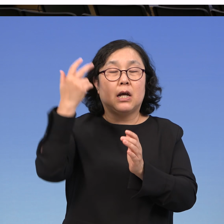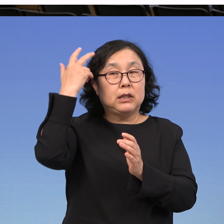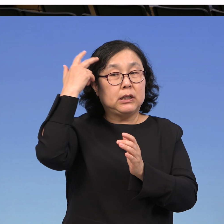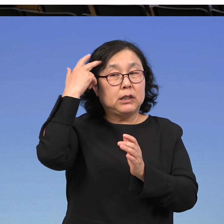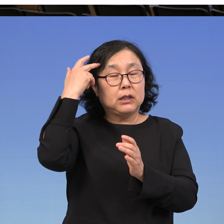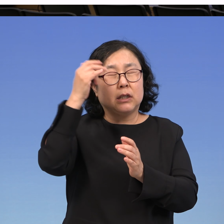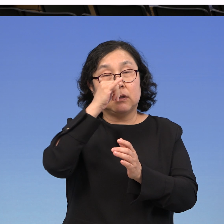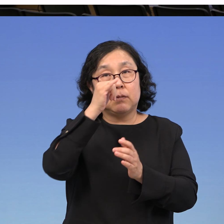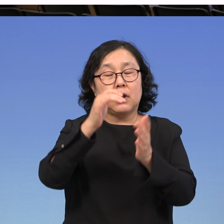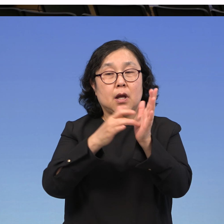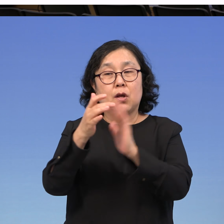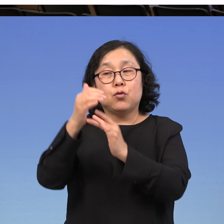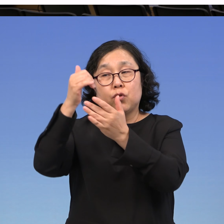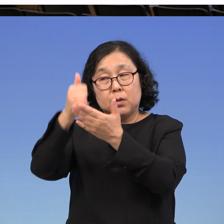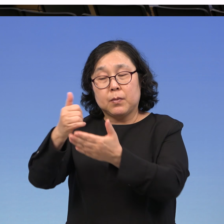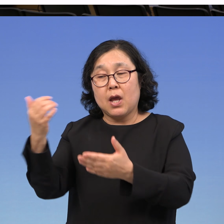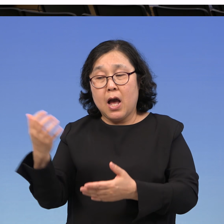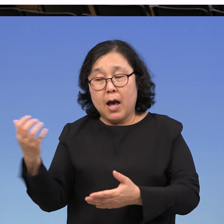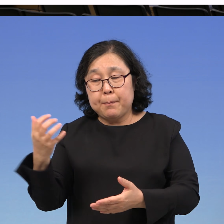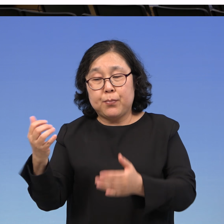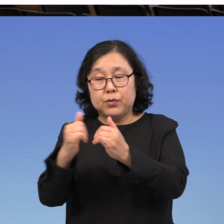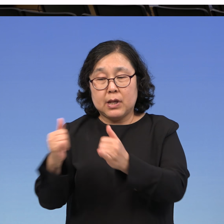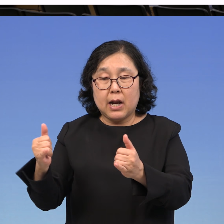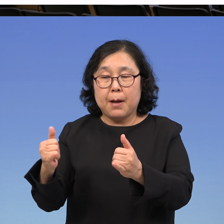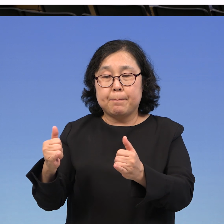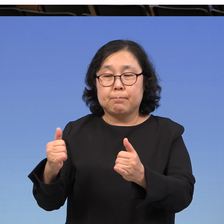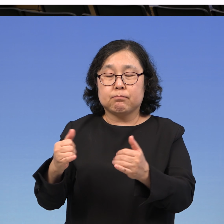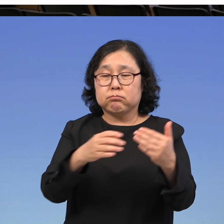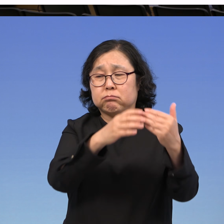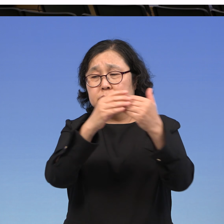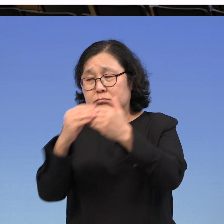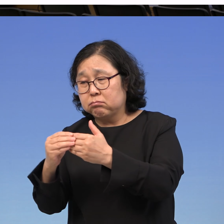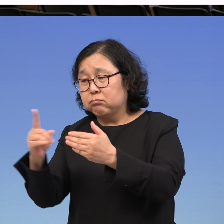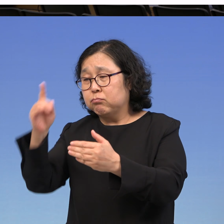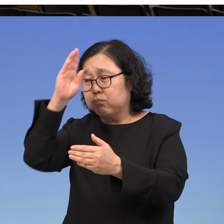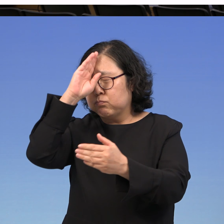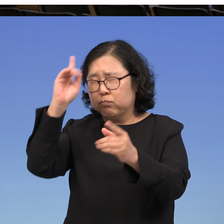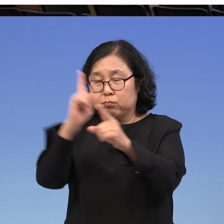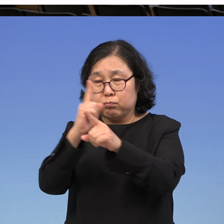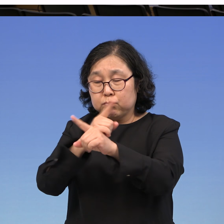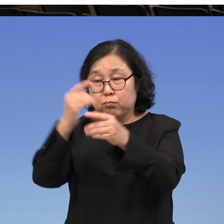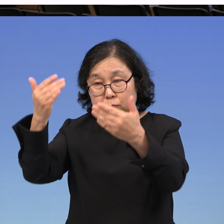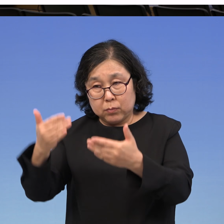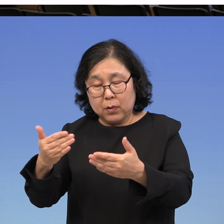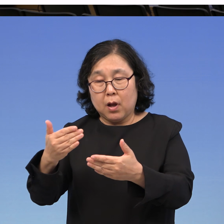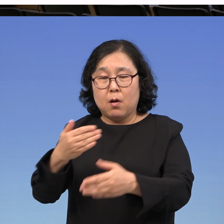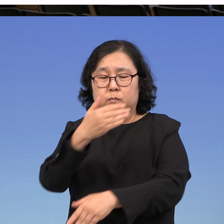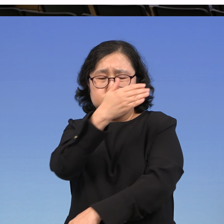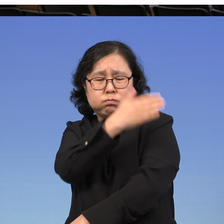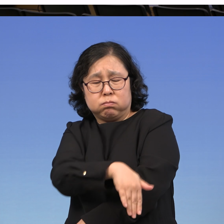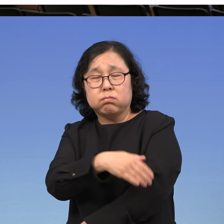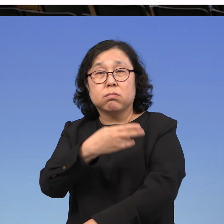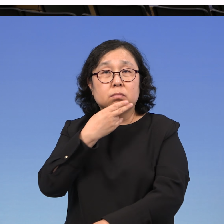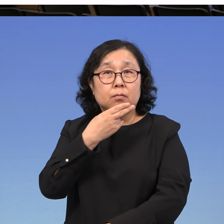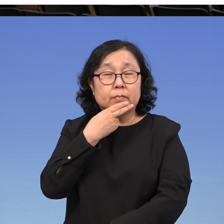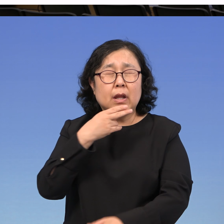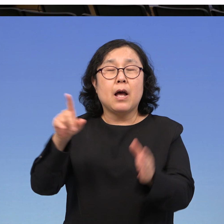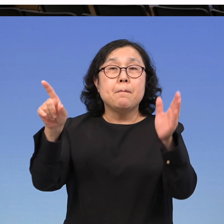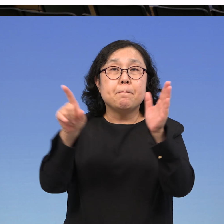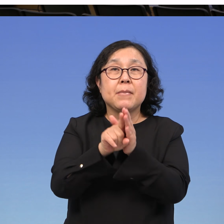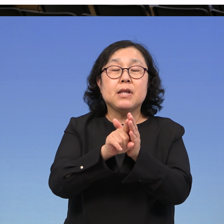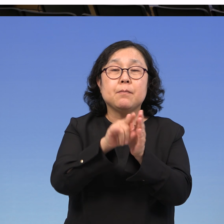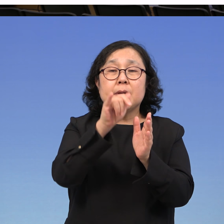지식이 있는 거 아닙니까 예수님께 이 아픈 사람 데리고 오면 고쳐 주실 것이다 능력이 있다 외면하지 않으신다 믿음이